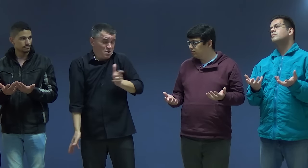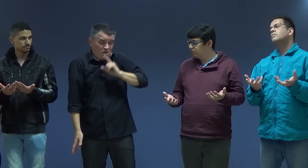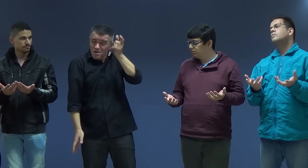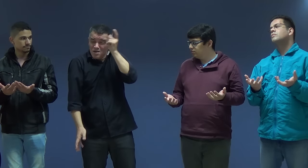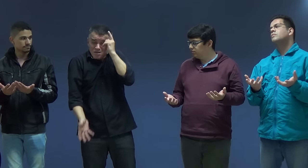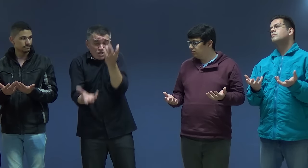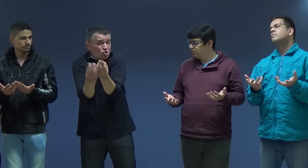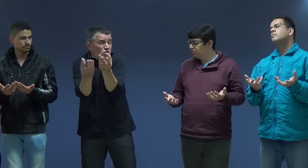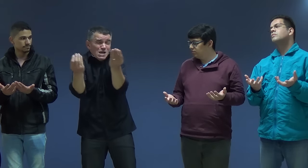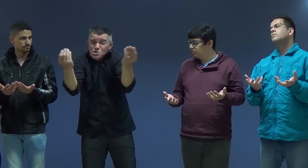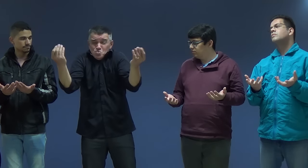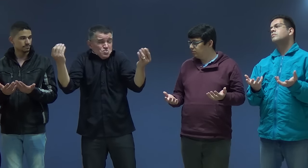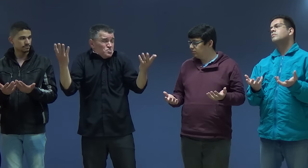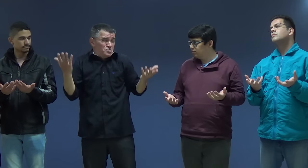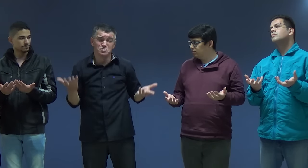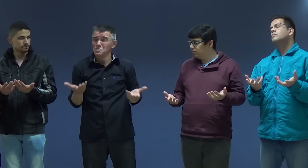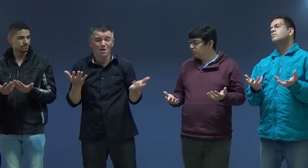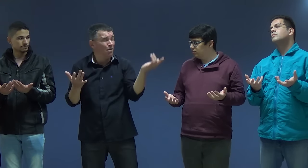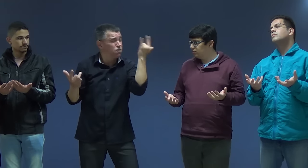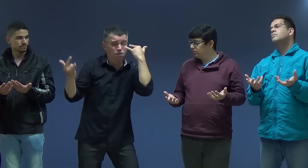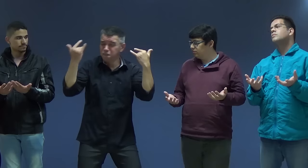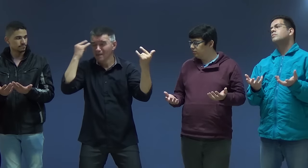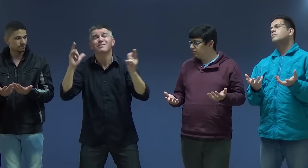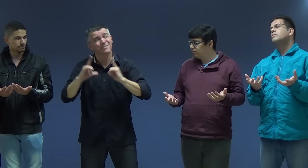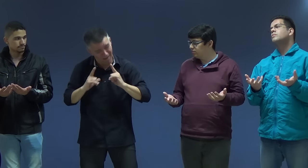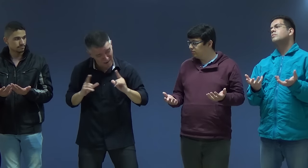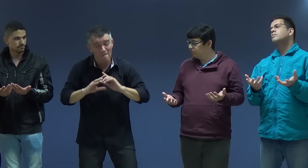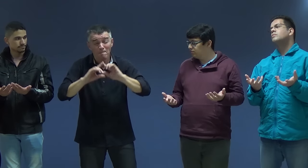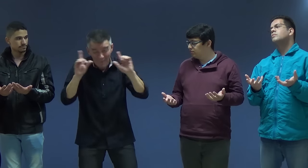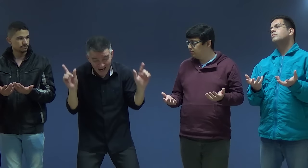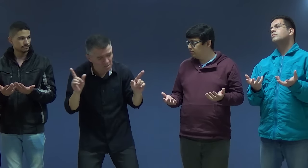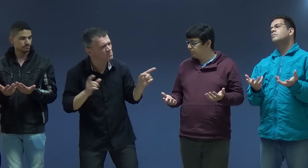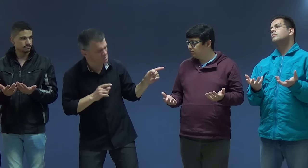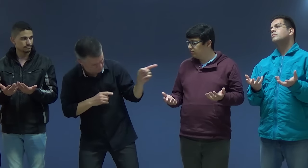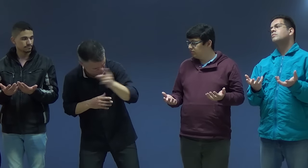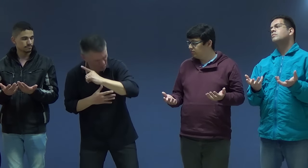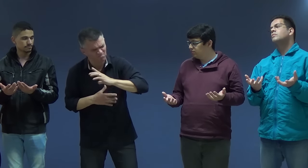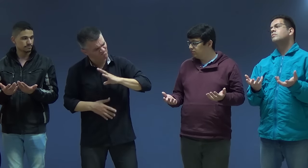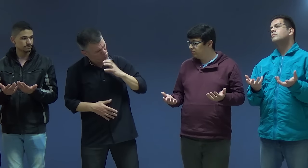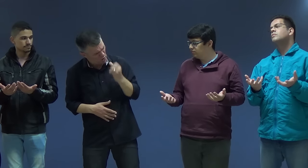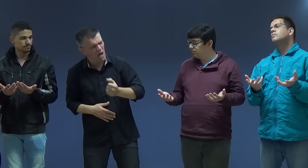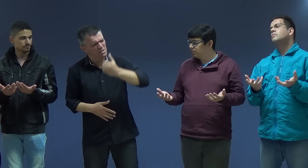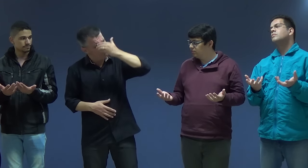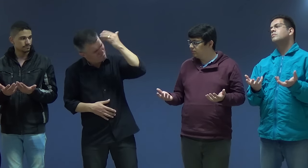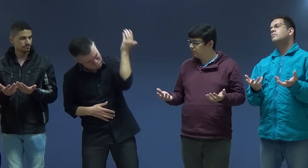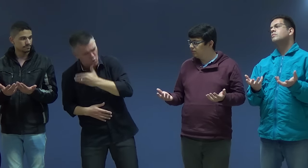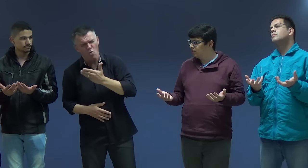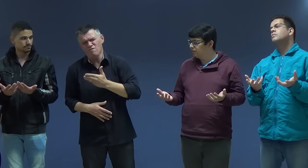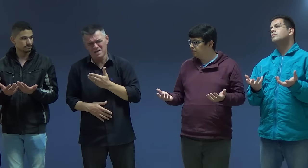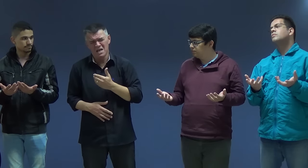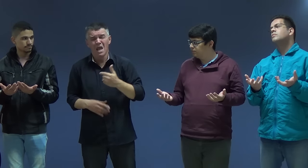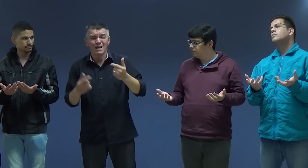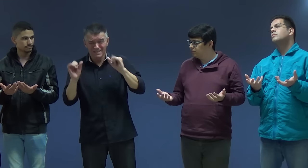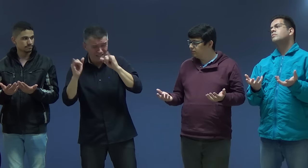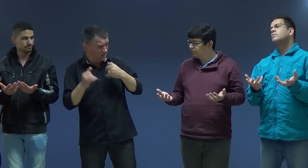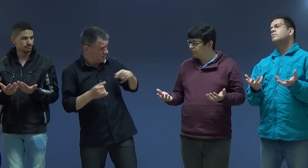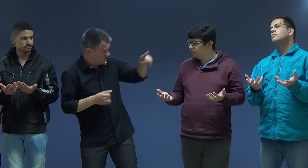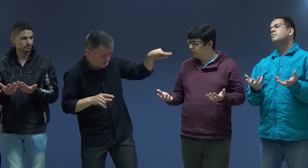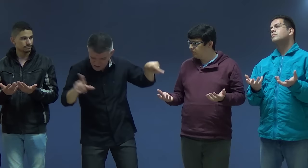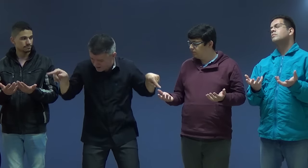Porque nós estamos aqui na terra e nós sabemos que o diabo está em todo lugar, tentando nos seduzir. Mas nós temos coragem, Pai.